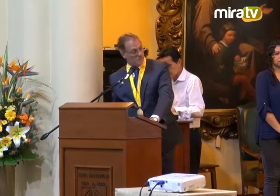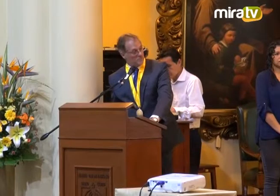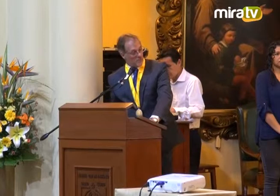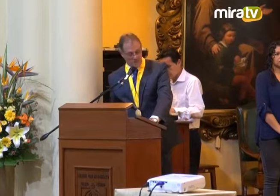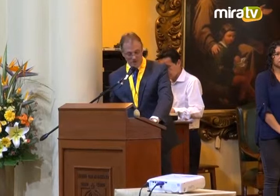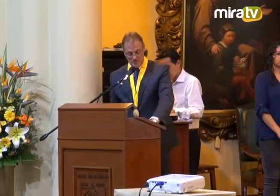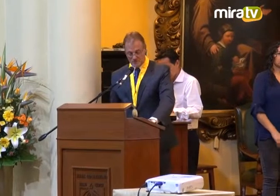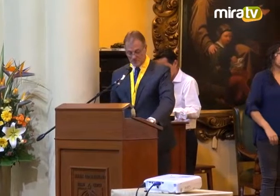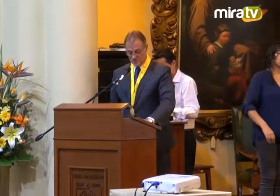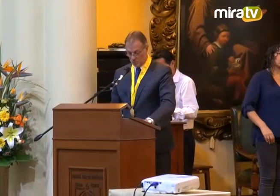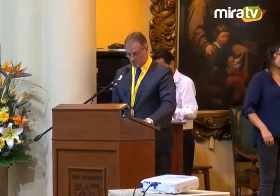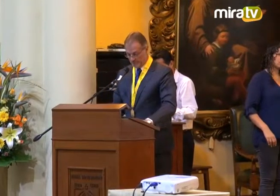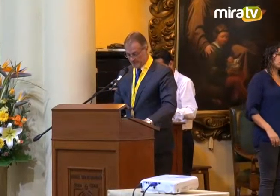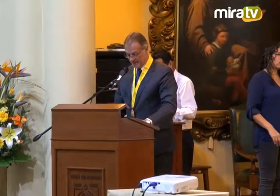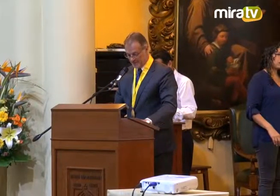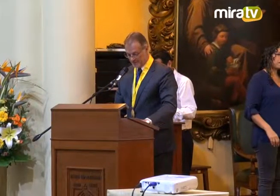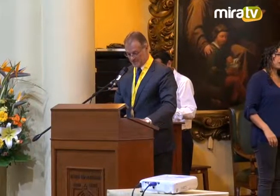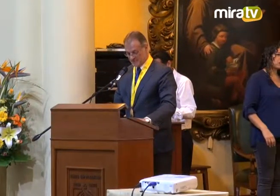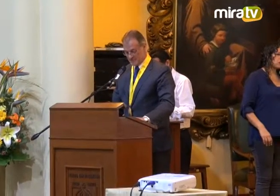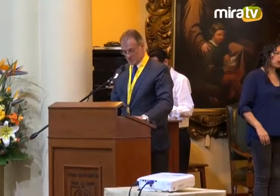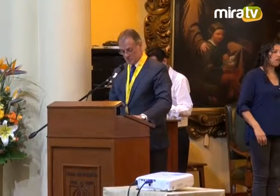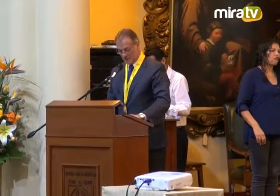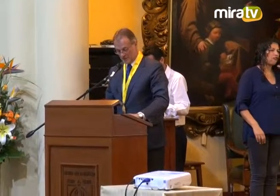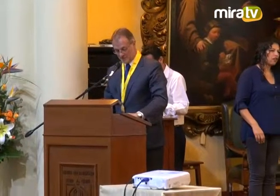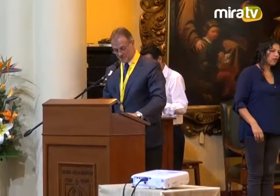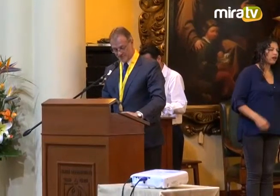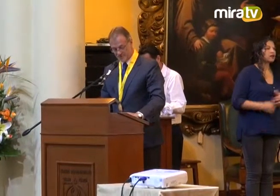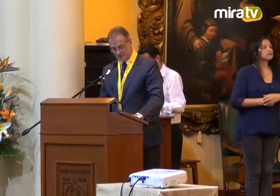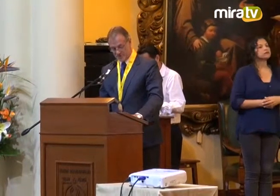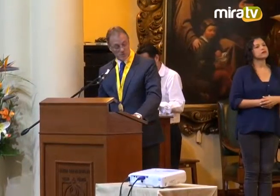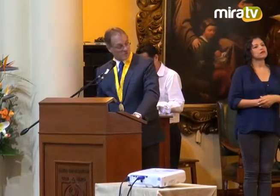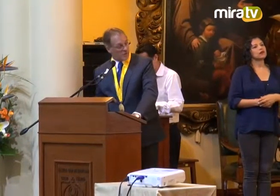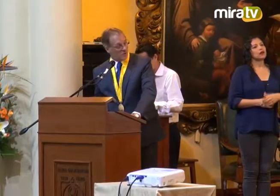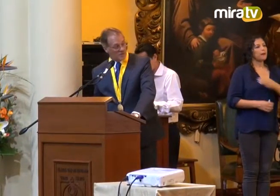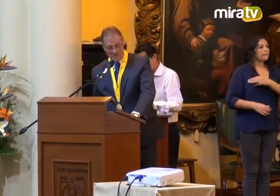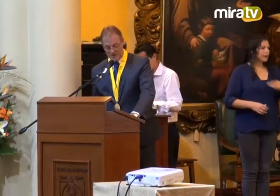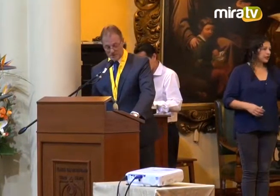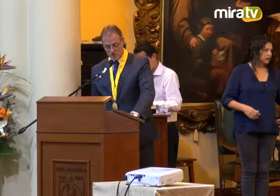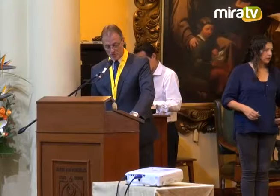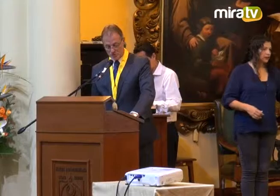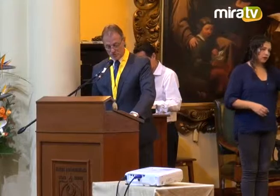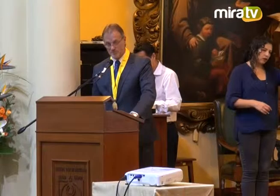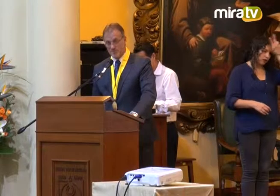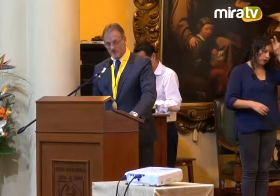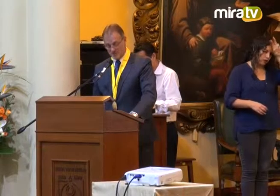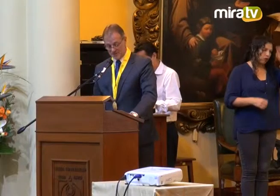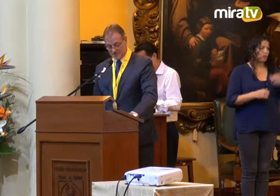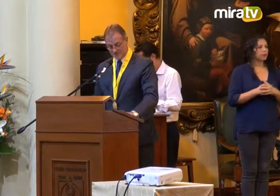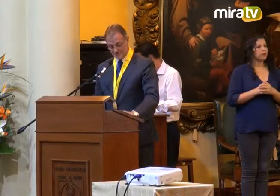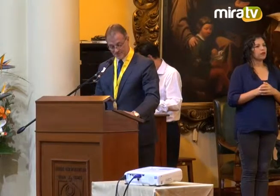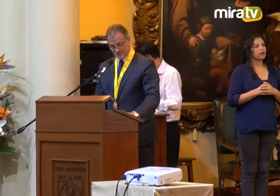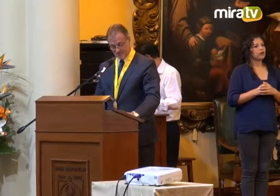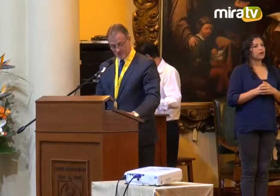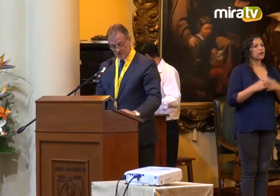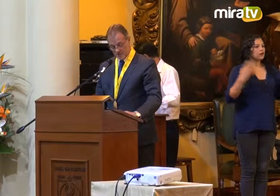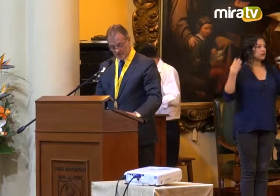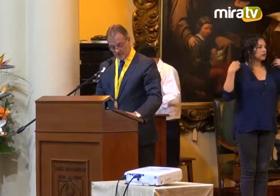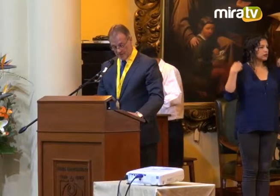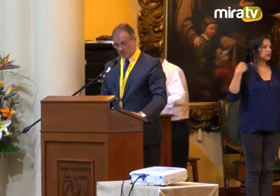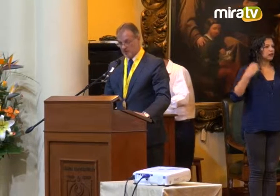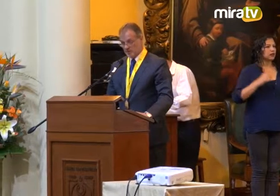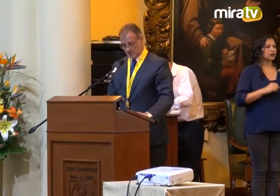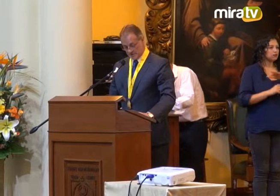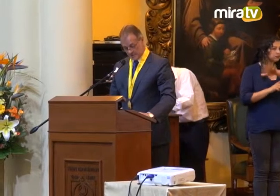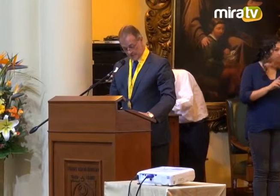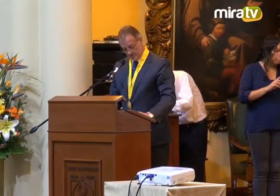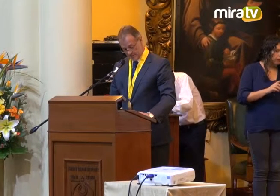Señor Manuel Pulgar Vidal Otálora, ministro de Estado en el despacho del Ambiente.